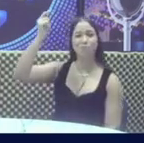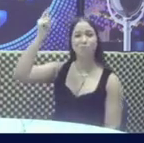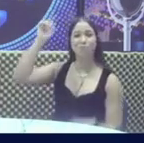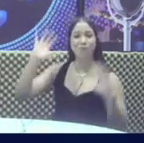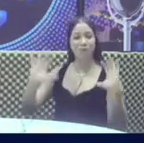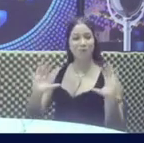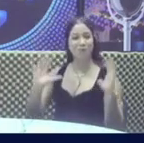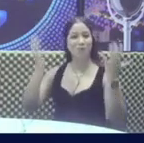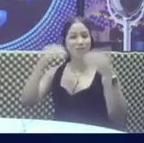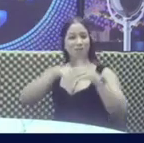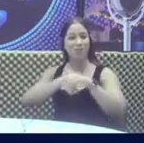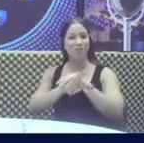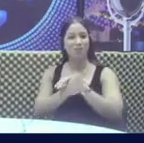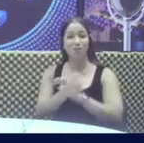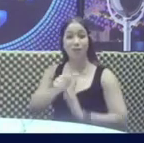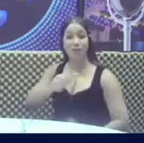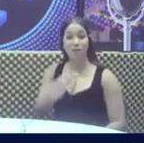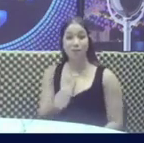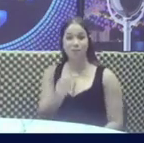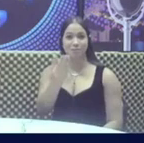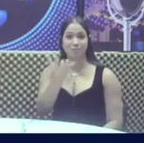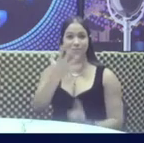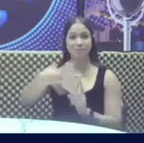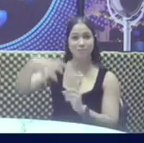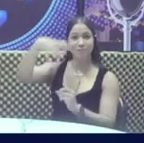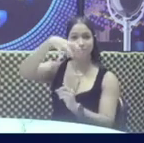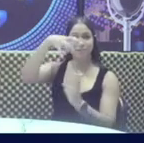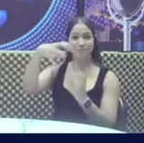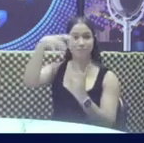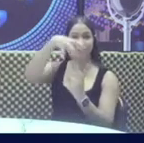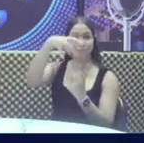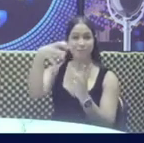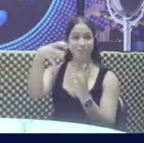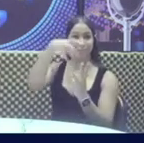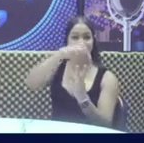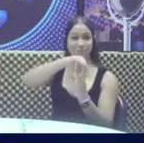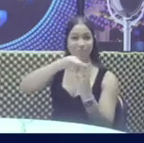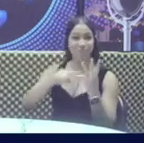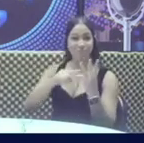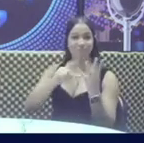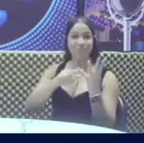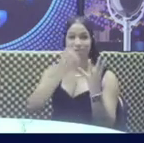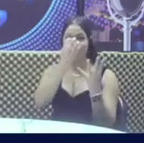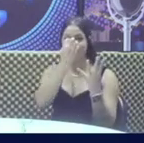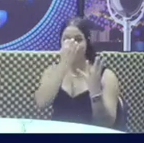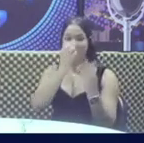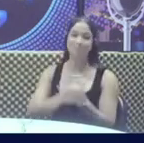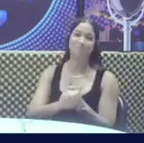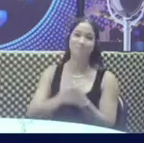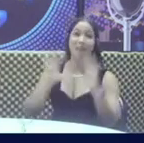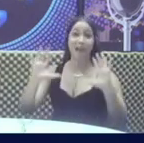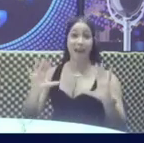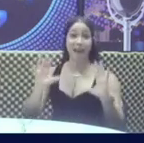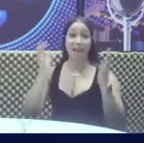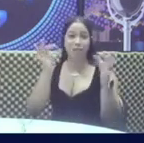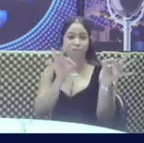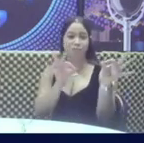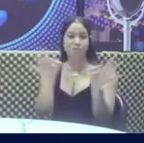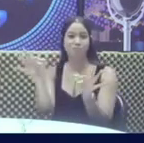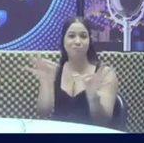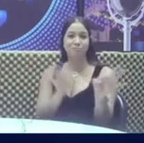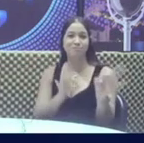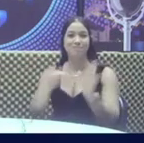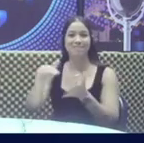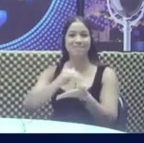e a tradicional entrega da chave ao rei, rainha, princesa e bobo da corte. A festa, organizada por meio da